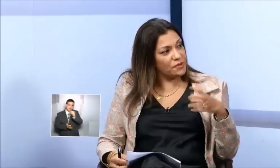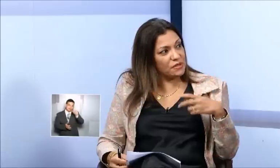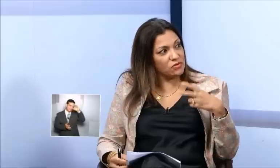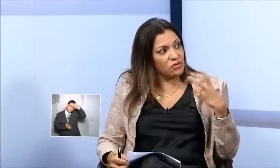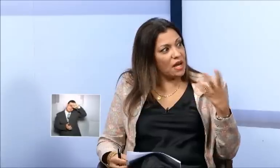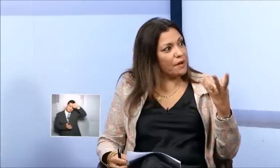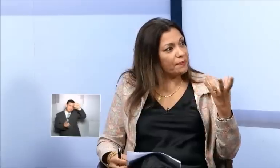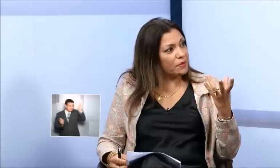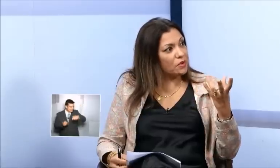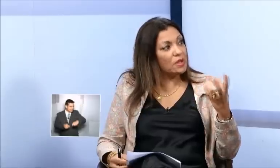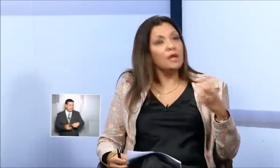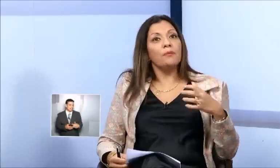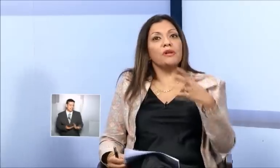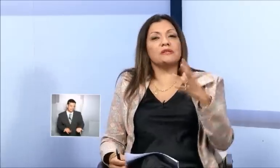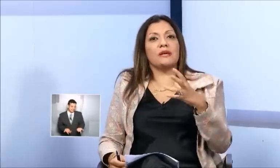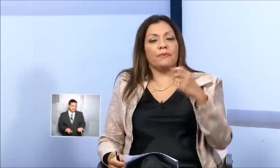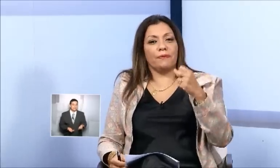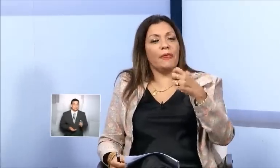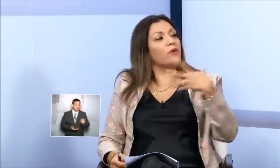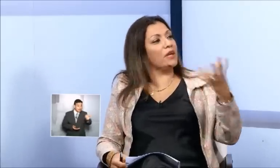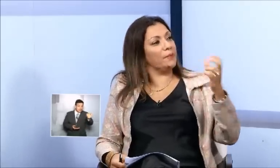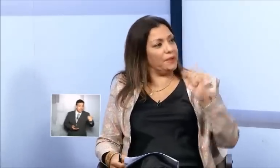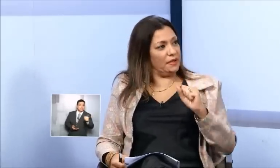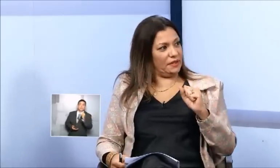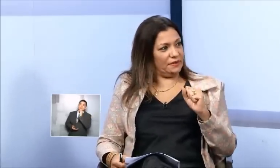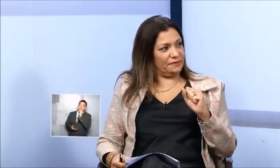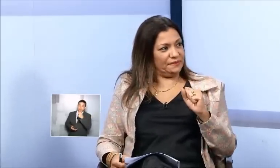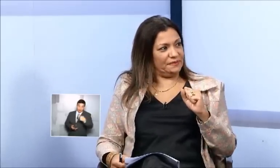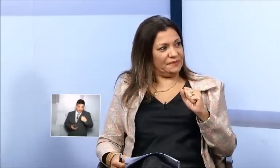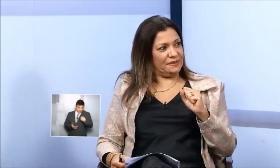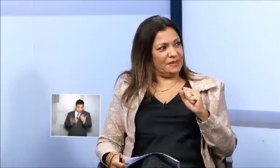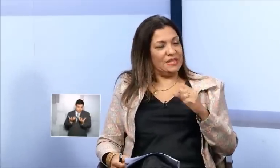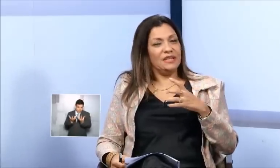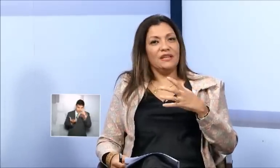foi um processo rápido. Por exemplo, eu quero aprender.